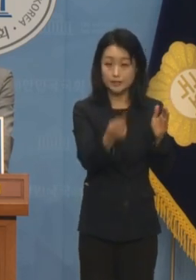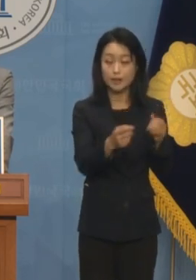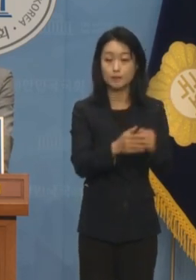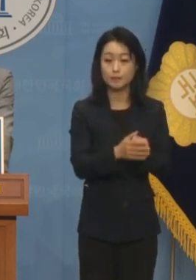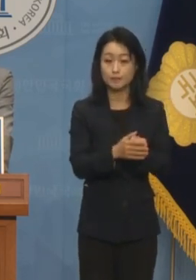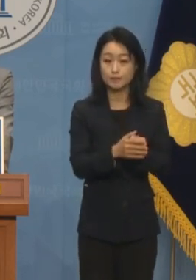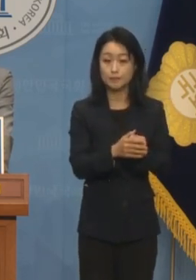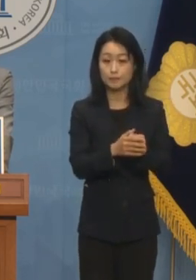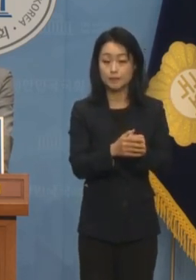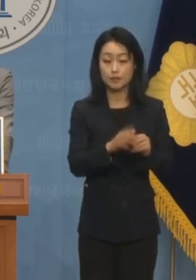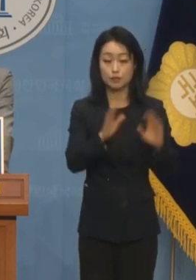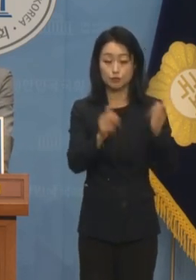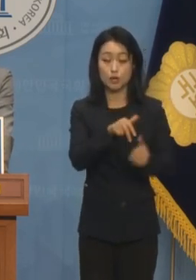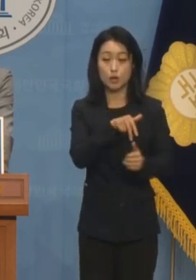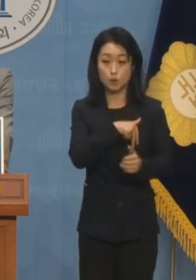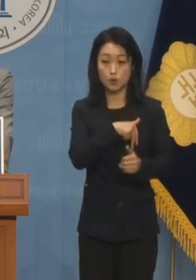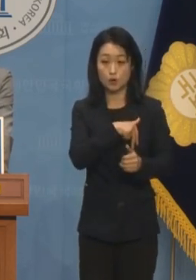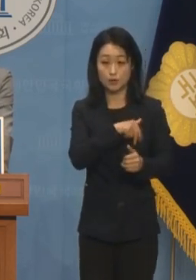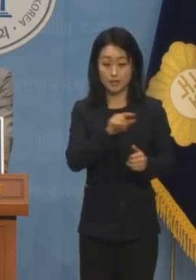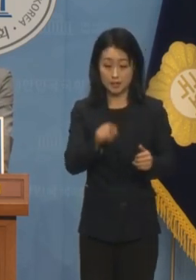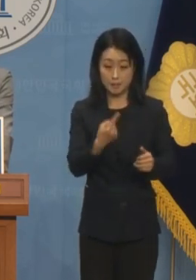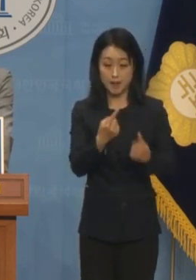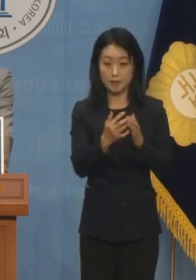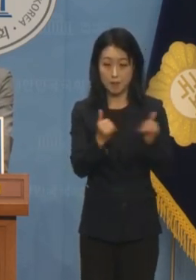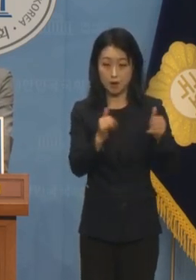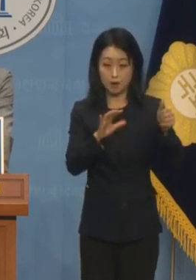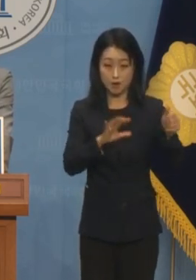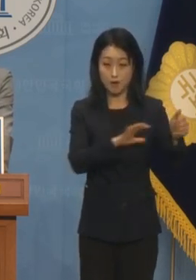정부 여당 현직 국회의원들을 이끌었습니다.